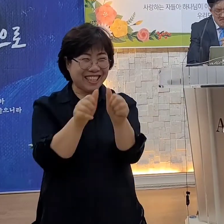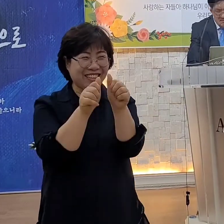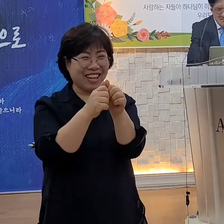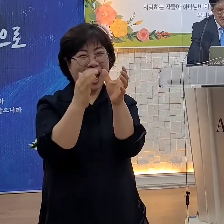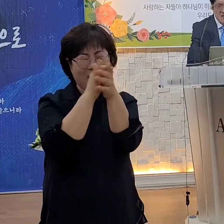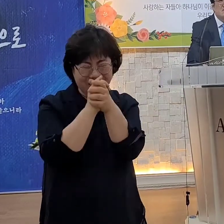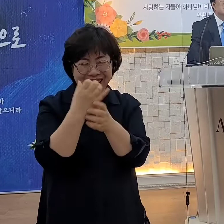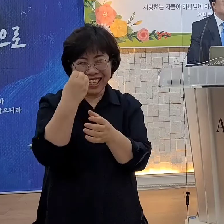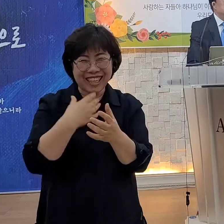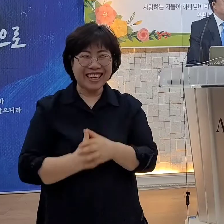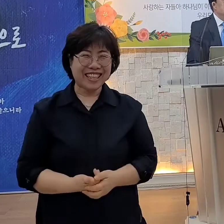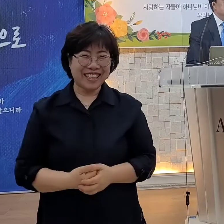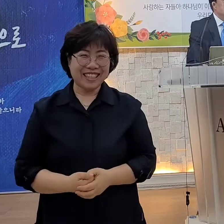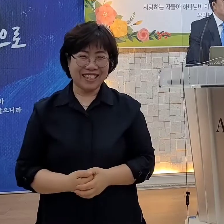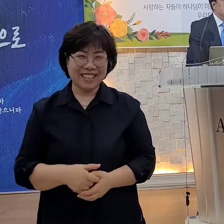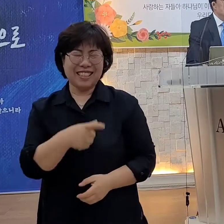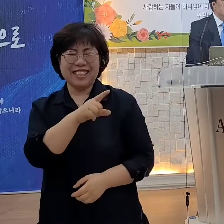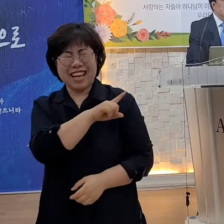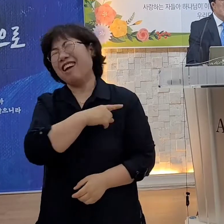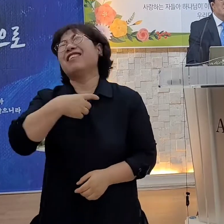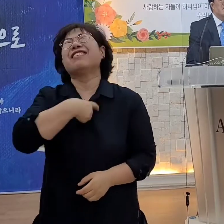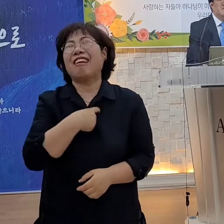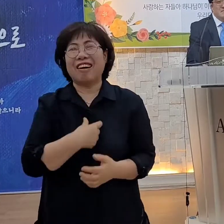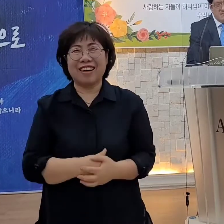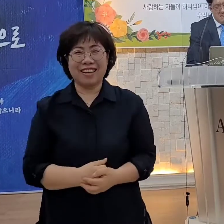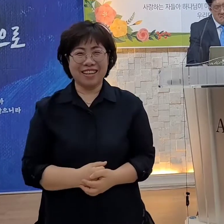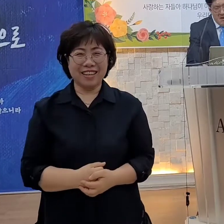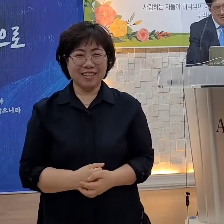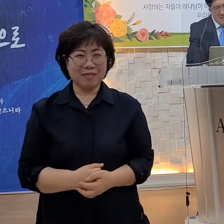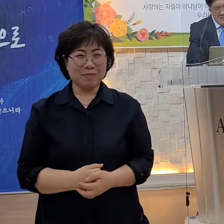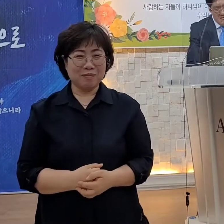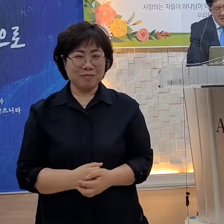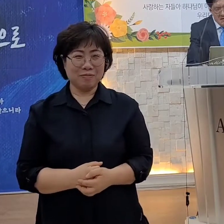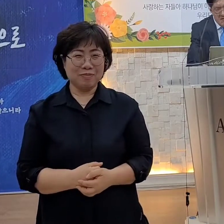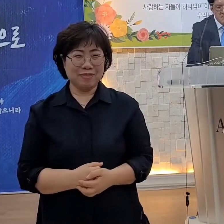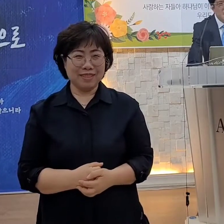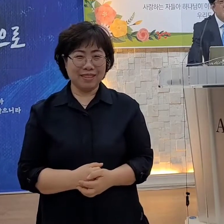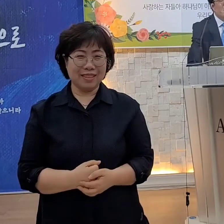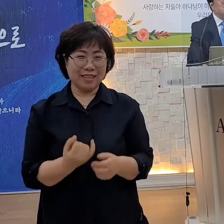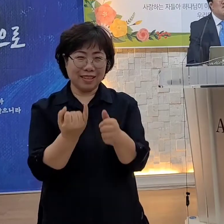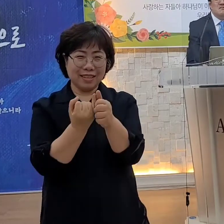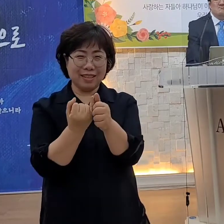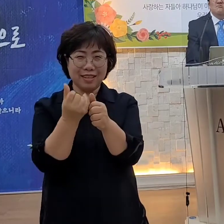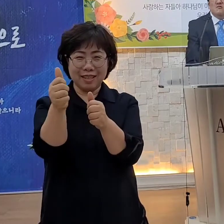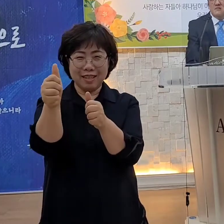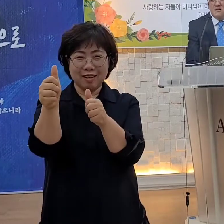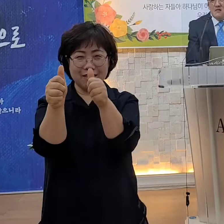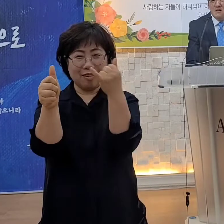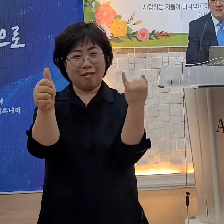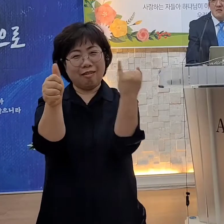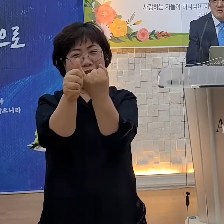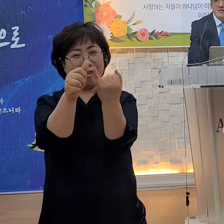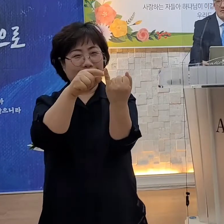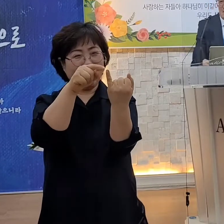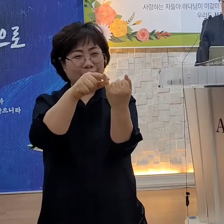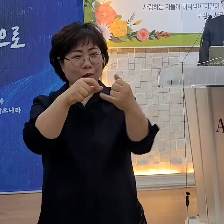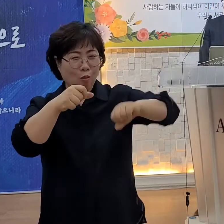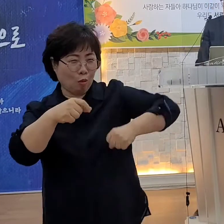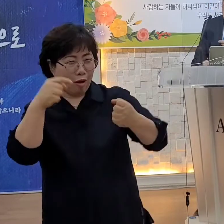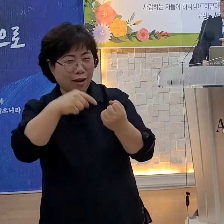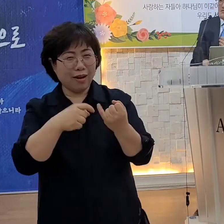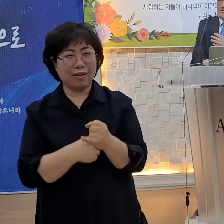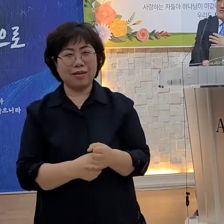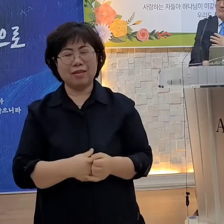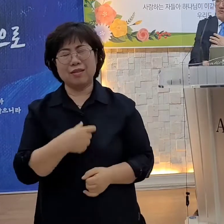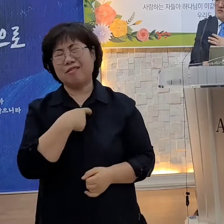예, 진짜 제일 싫어하는 본문. 남편들과 아내들이요 자기 남편에게 복종하기를 주께 하라.